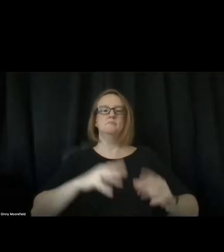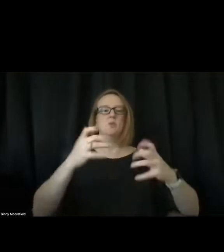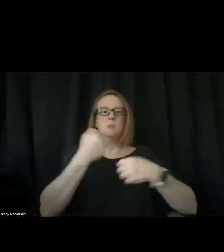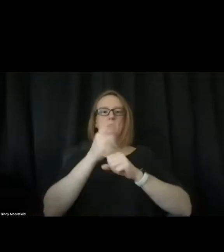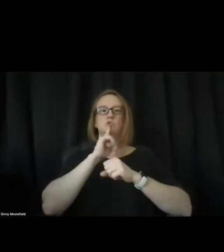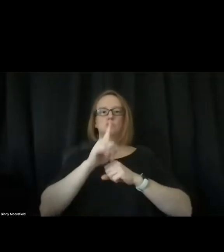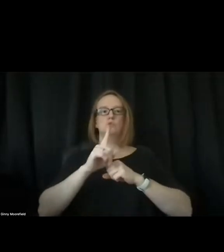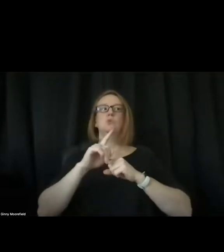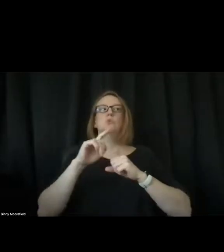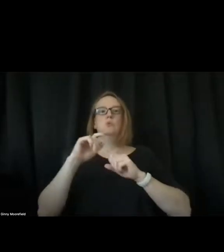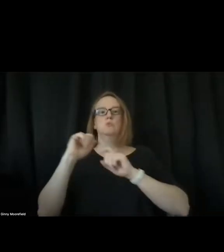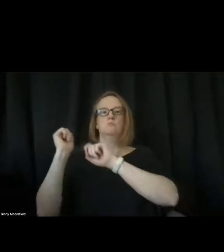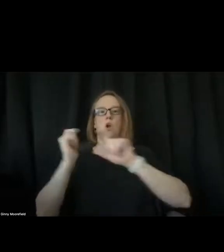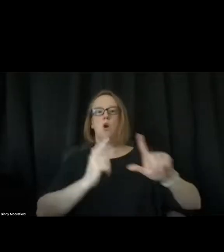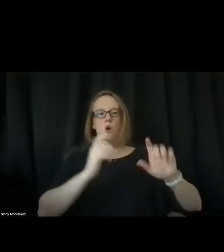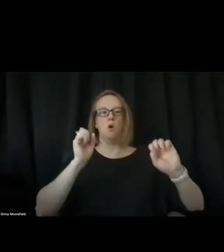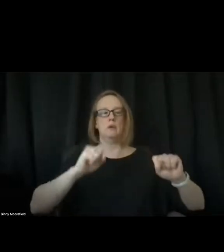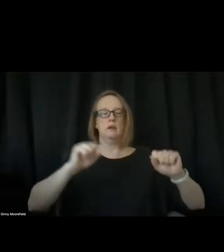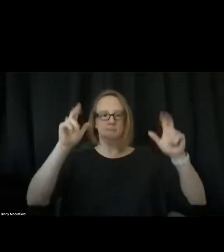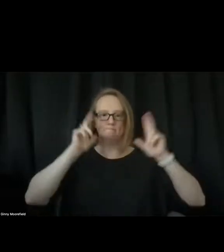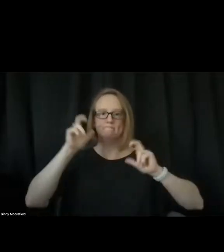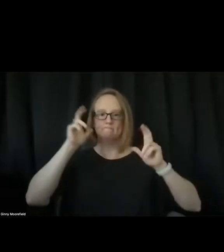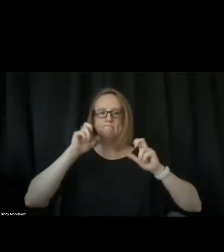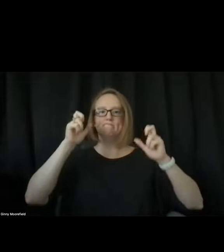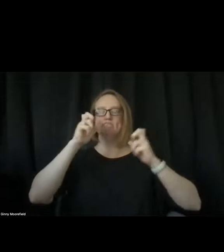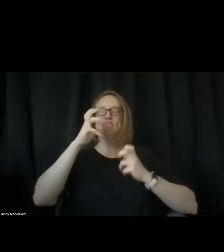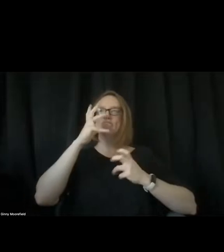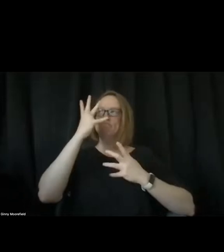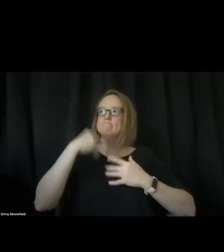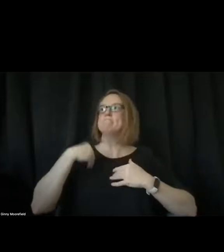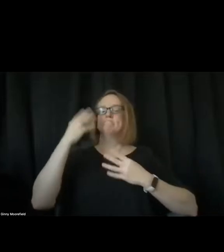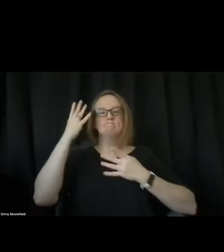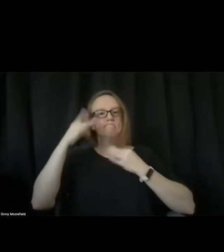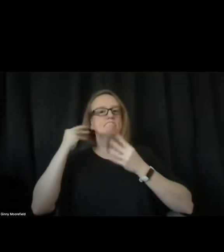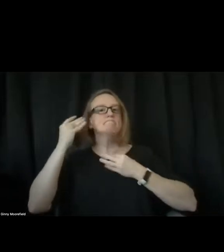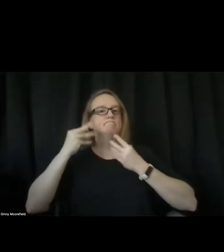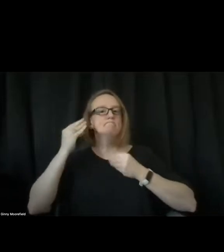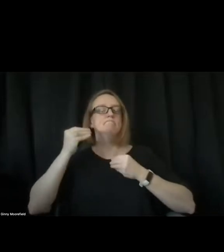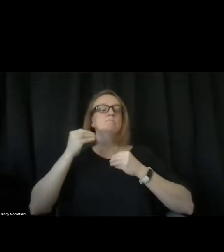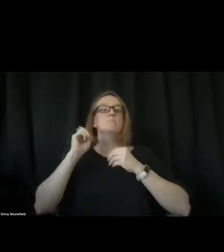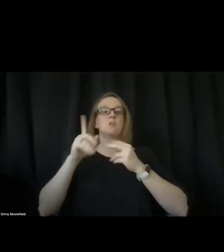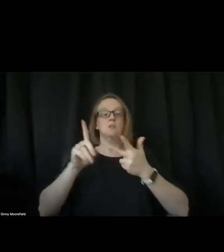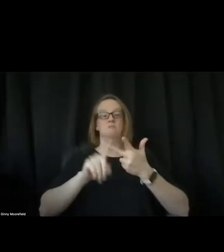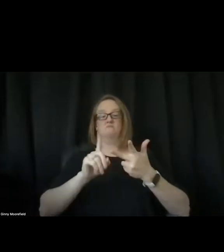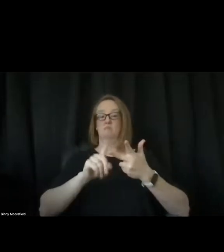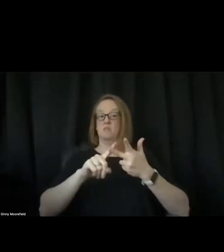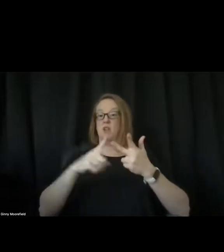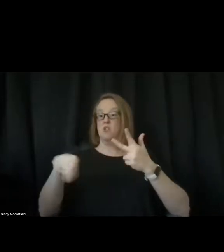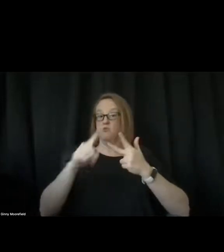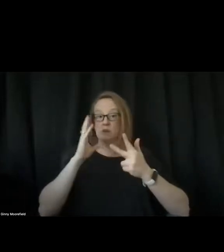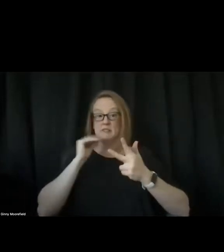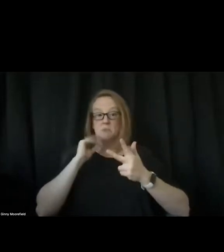para que todos podamos escucharlas y podamos digerirlas a la tercera pregunta es Alguien ha experimentado